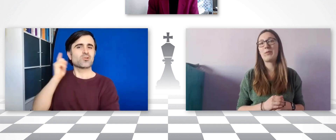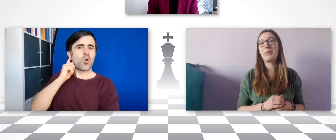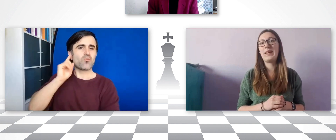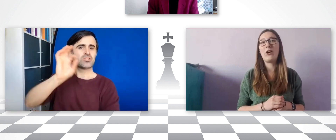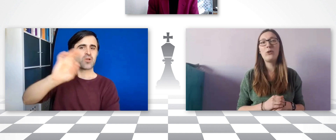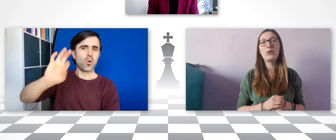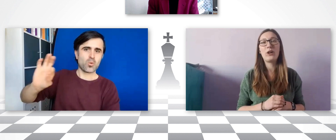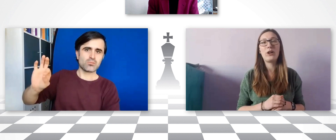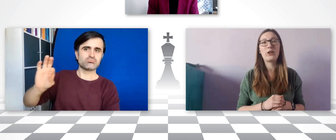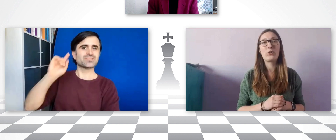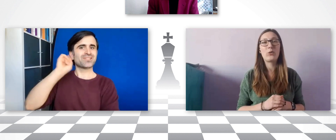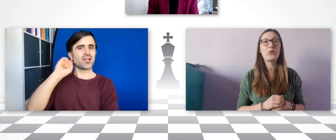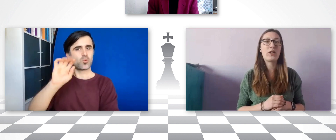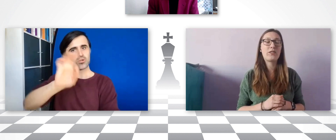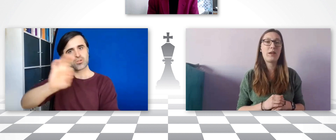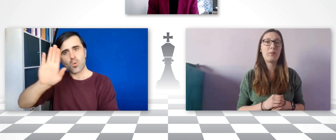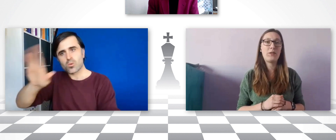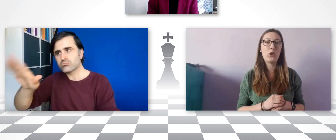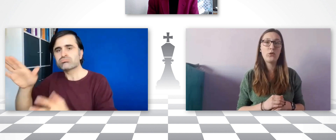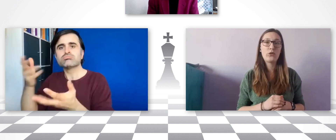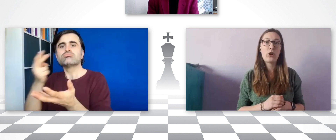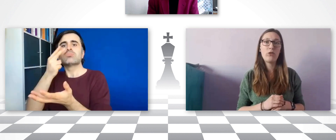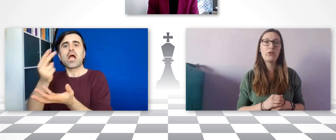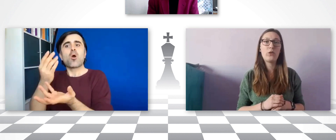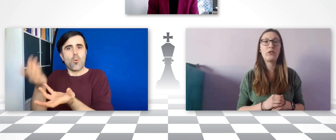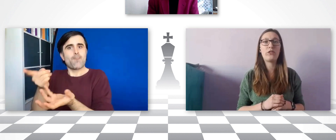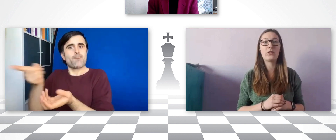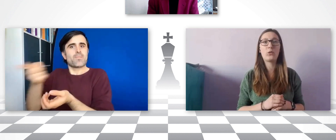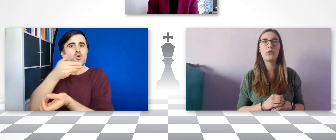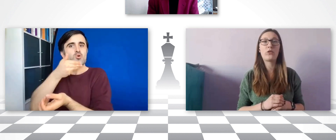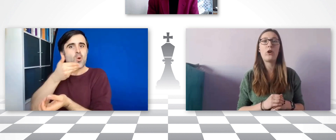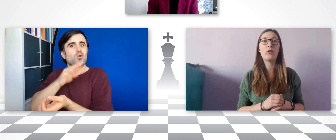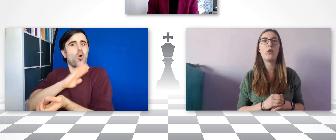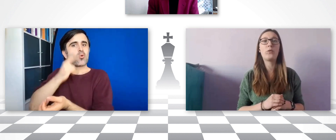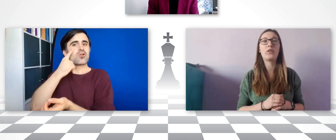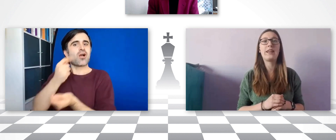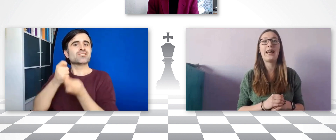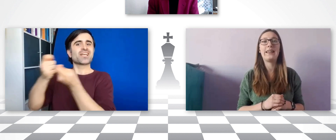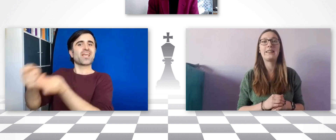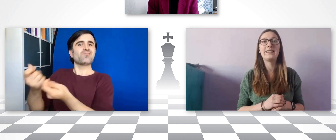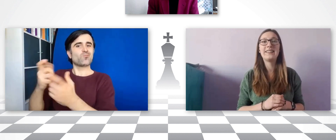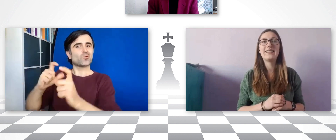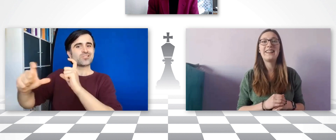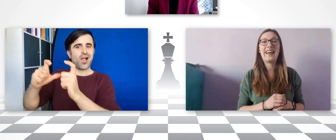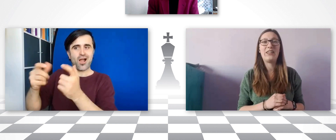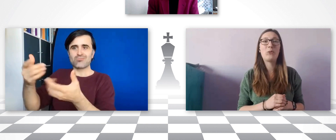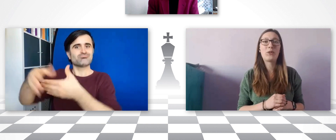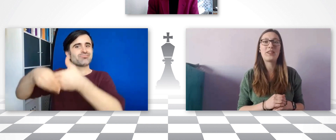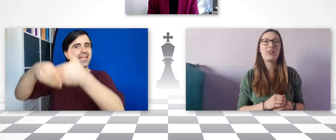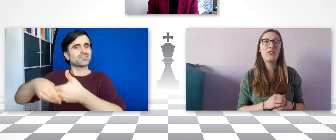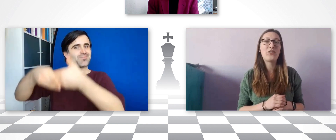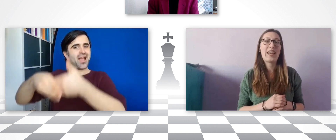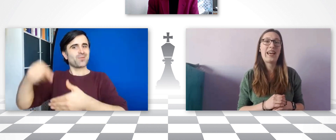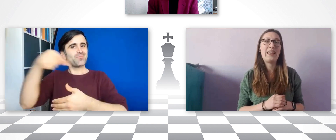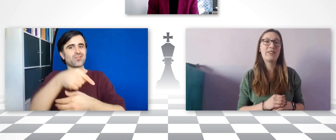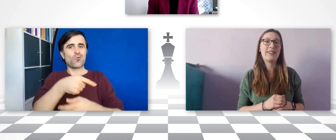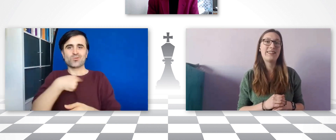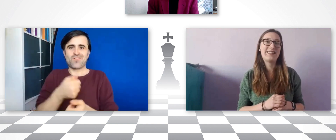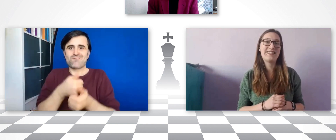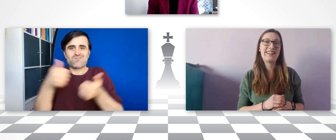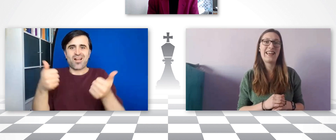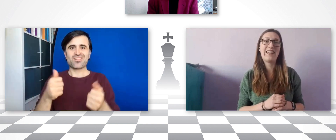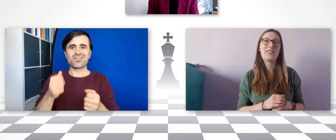En wij proberen ook contact te hebben met dove scholen, dove en slechthorende scholen, om te kijken en jongeren de kans te